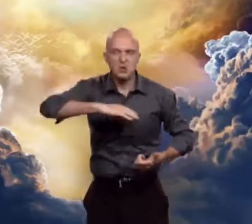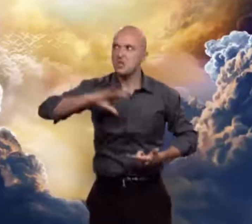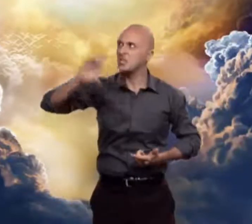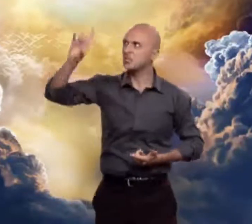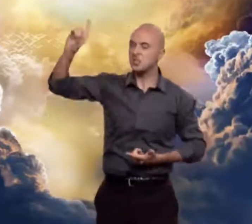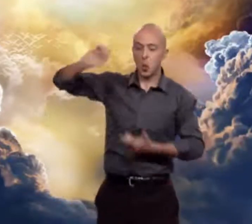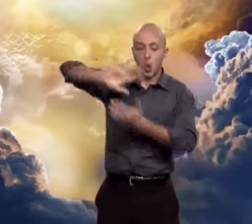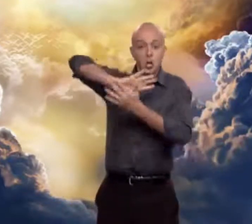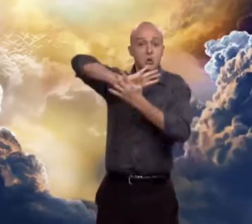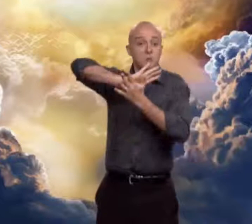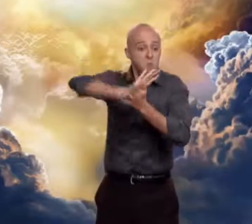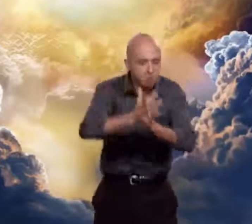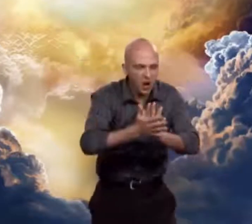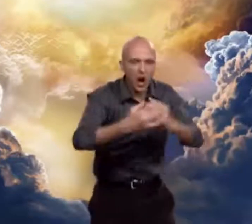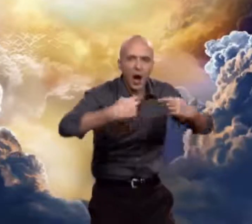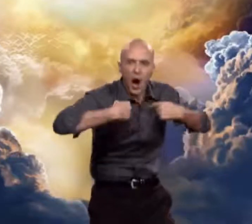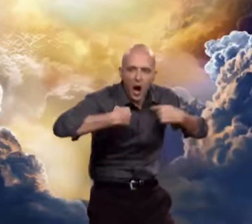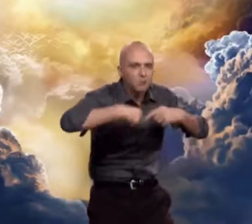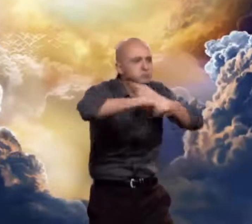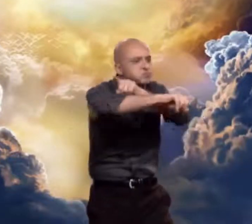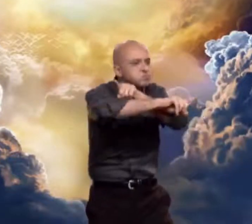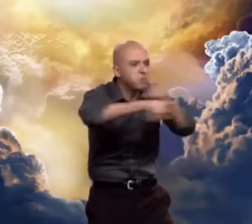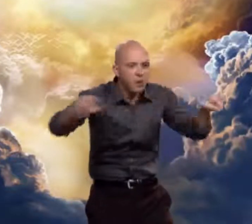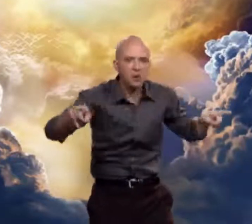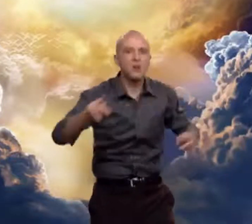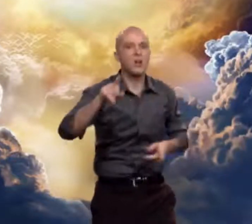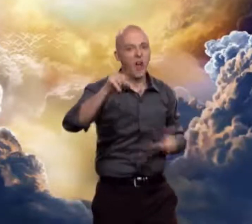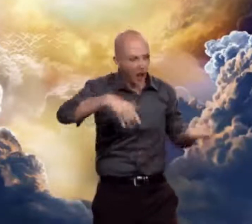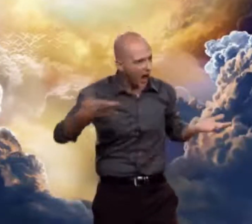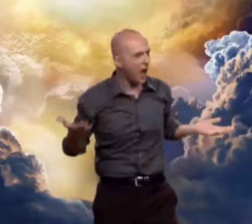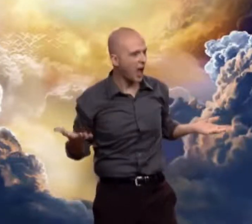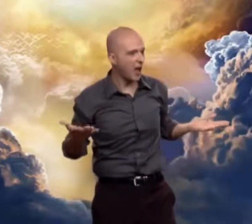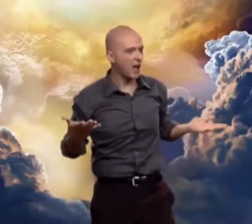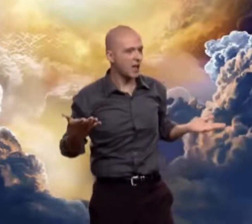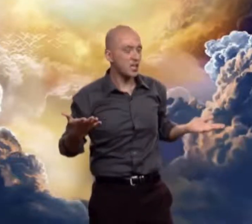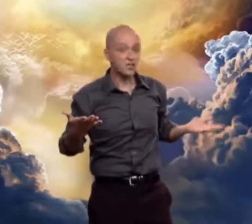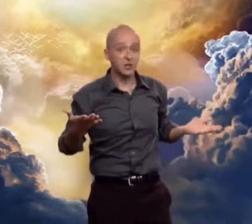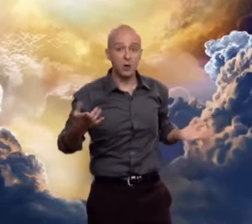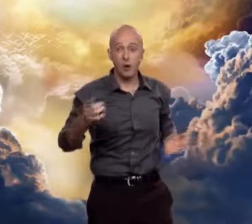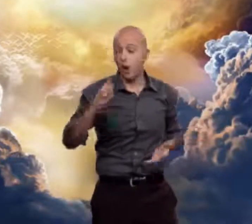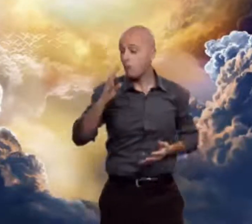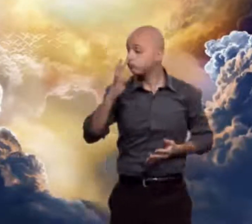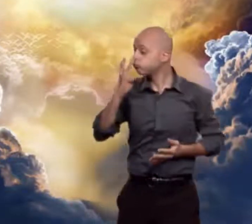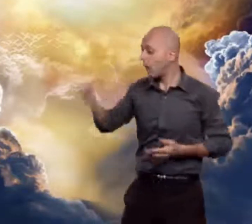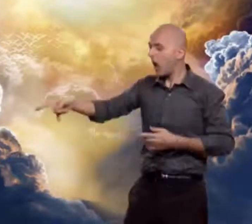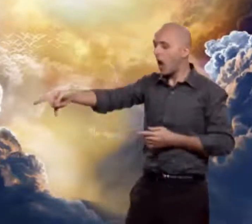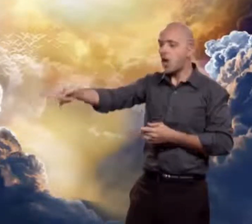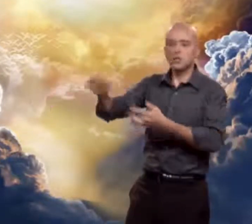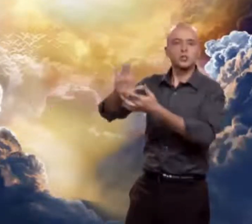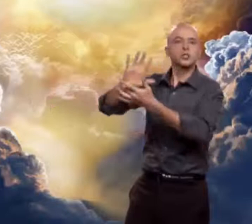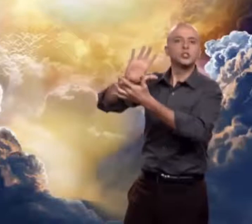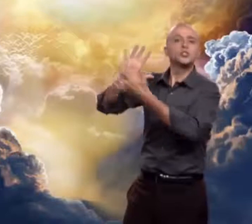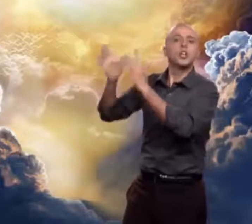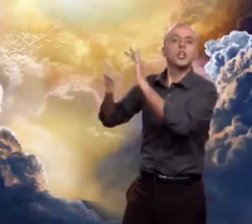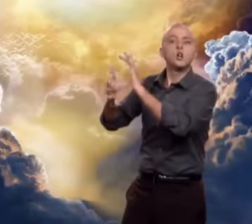não pôde corromper e levar para o seu lado, ele acusou de serem indiferentes aos interesses dos